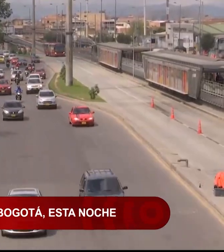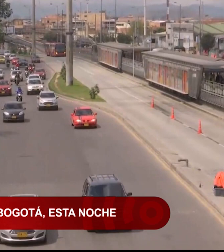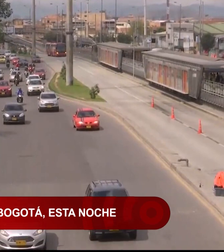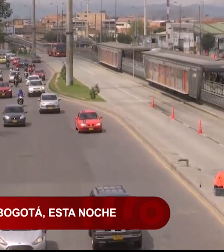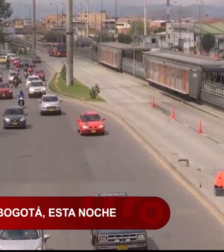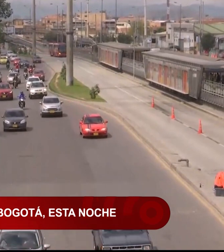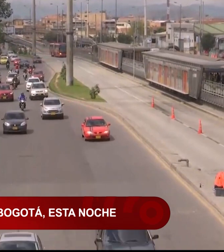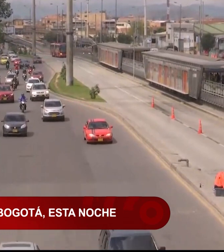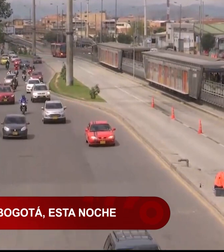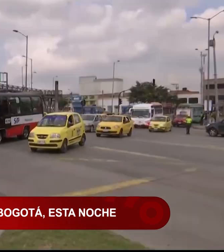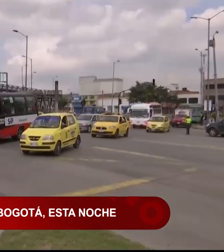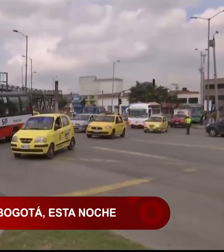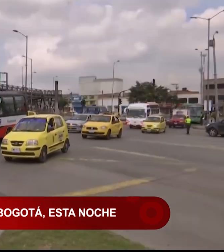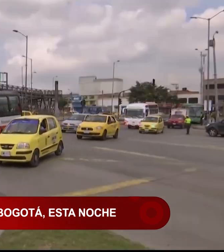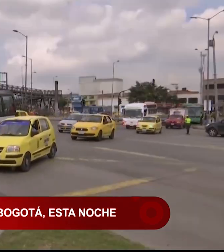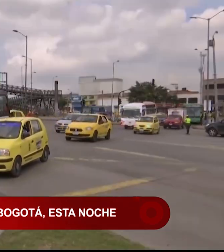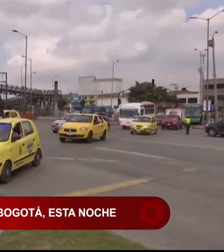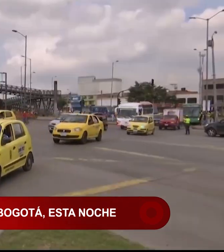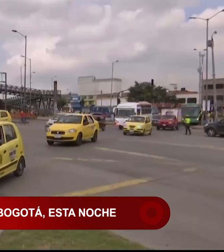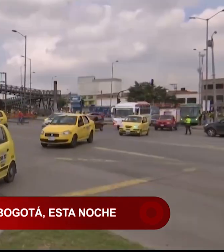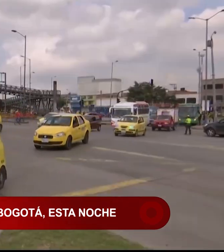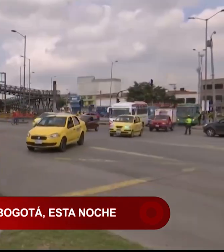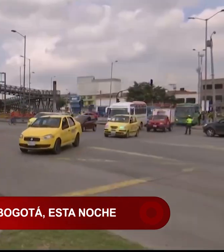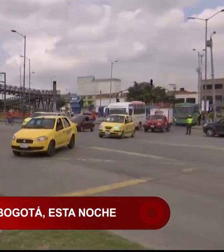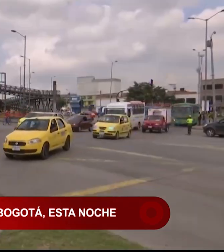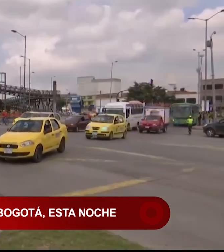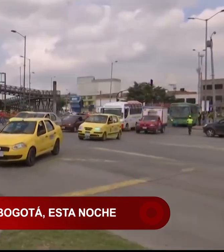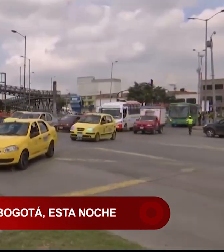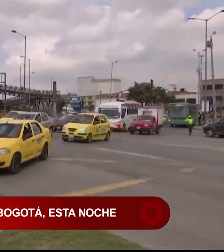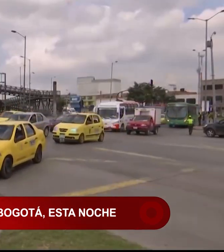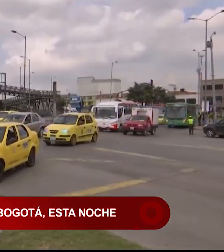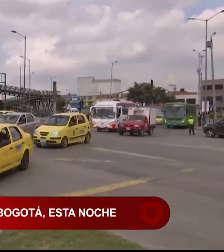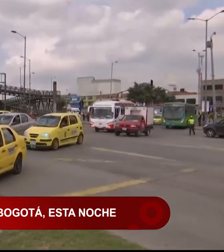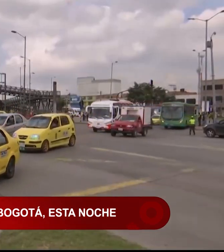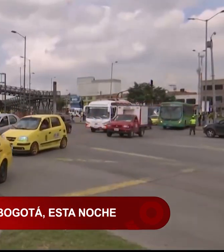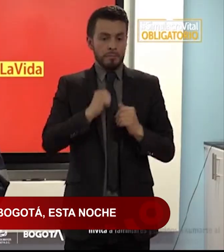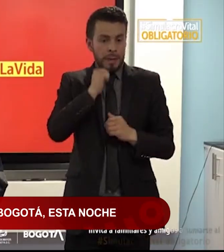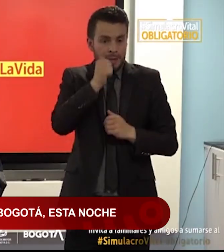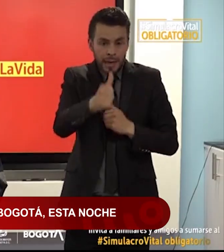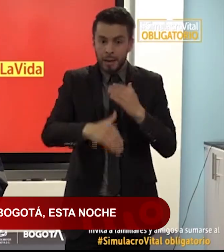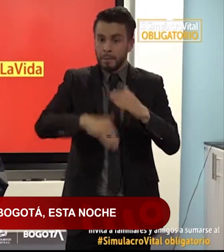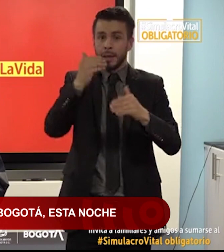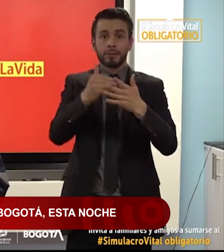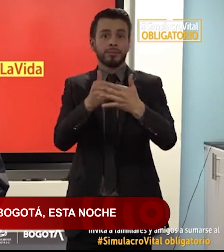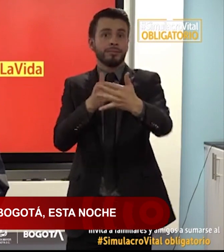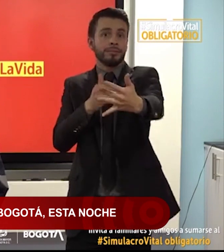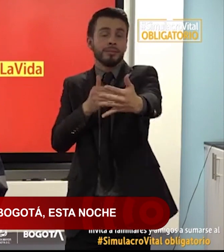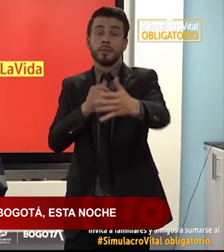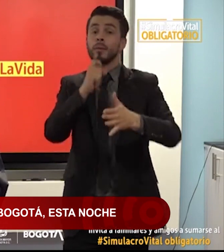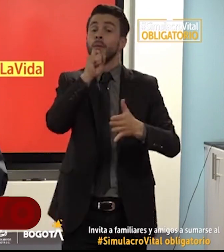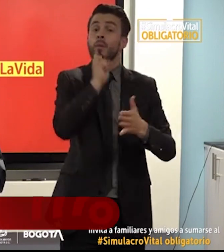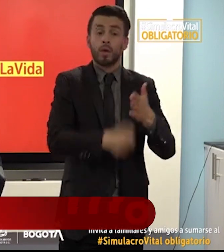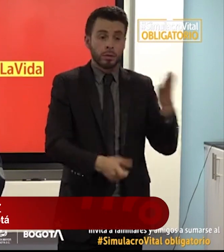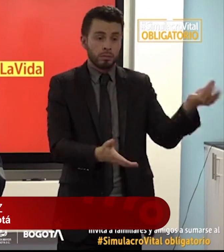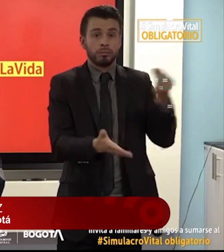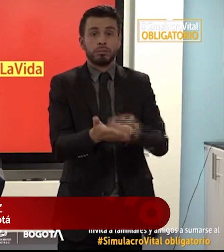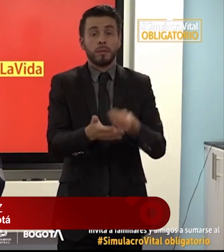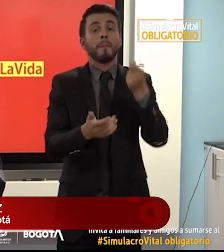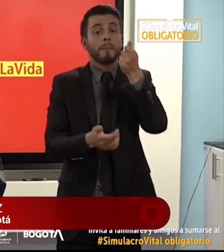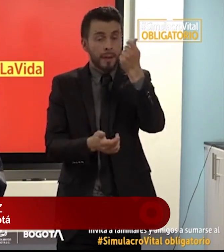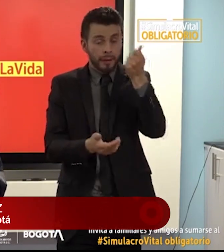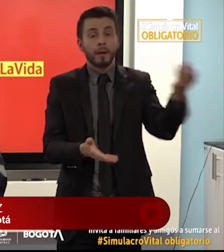coronavirus tendrán multas de hasta un millón de pesos según lo contemplado en el código de policía. Vamos a imponer corporendos con